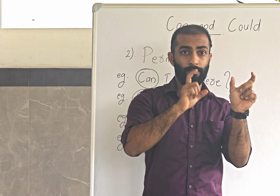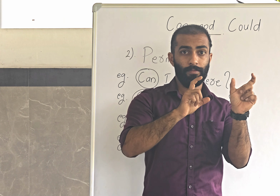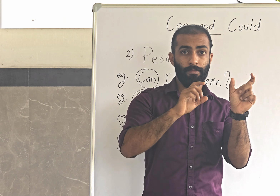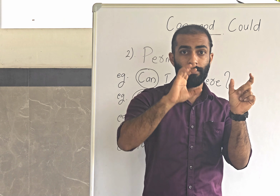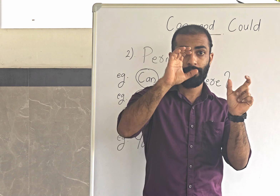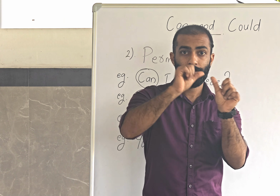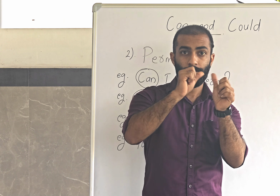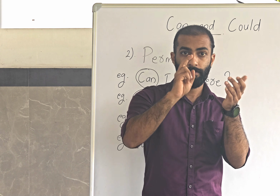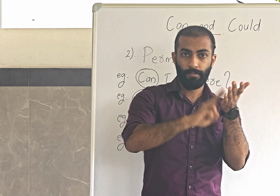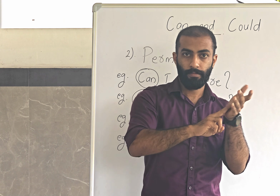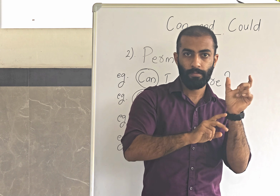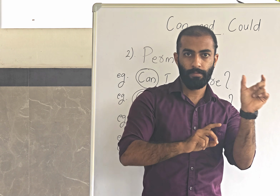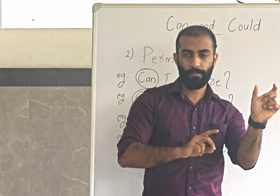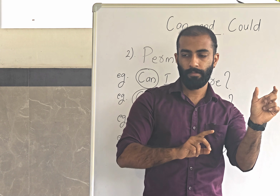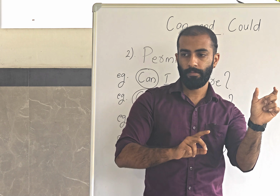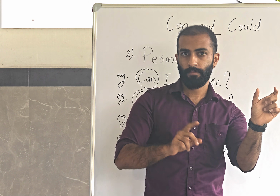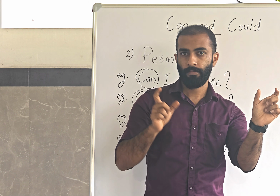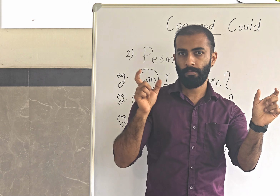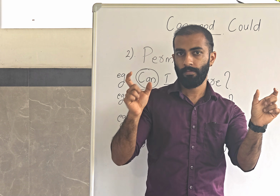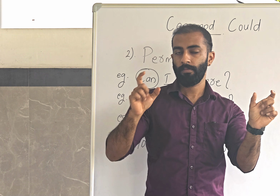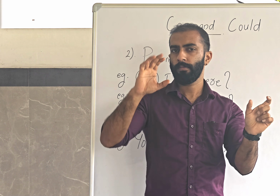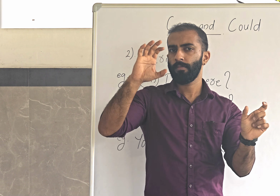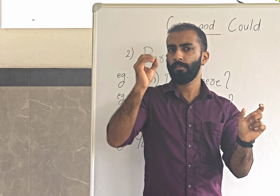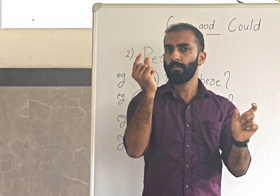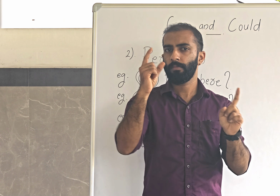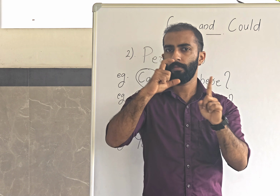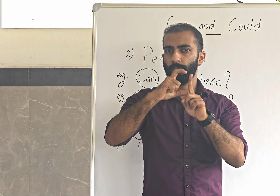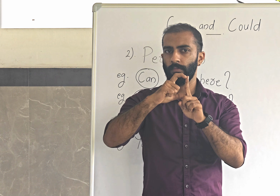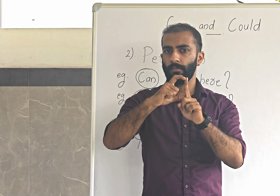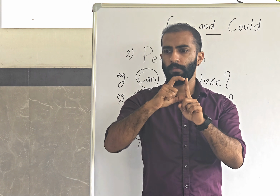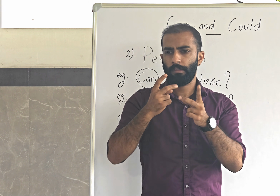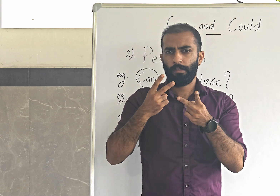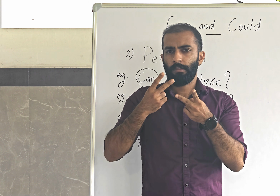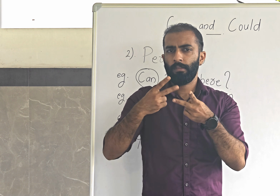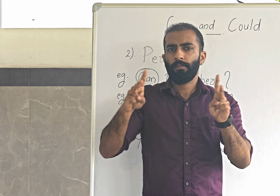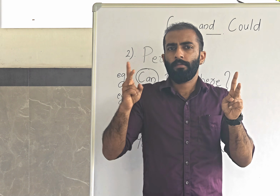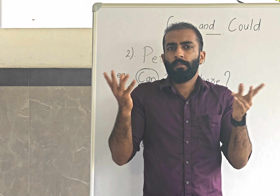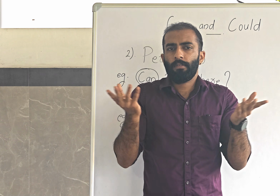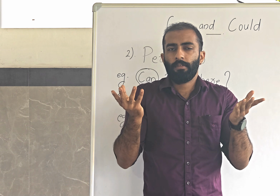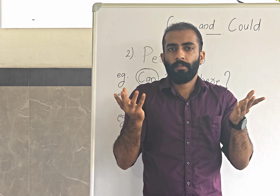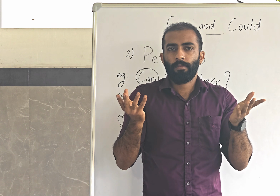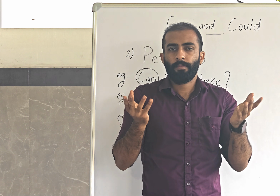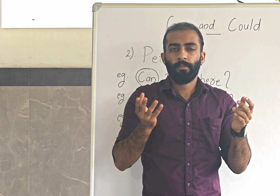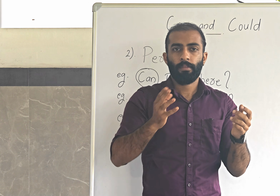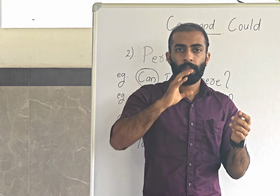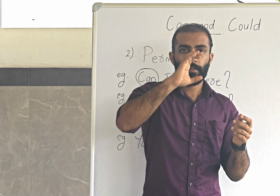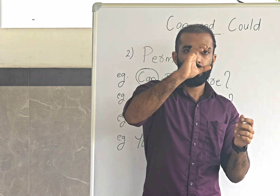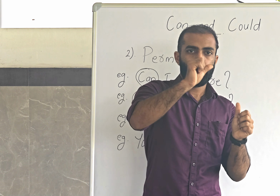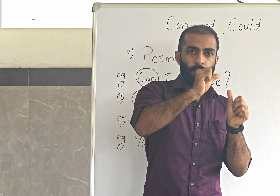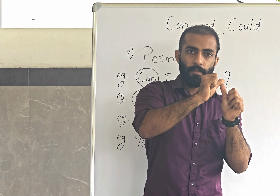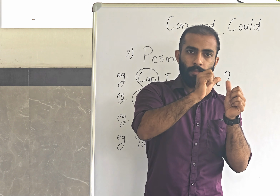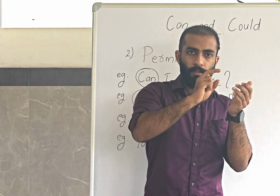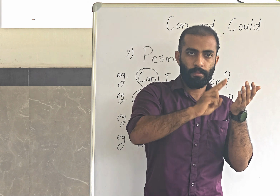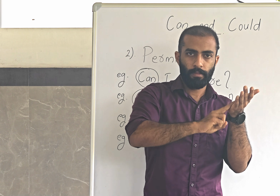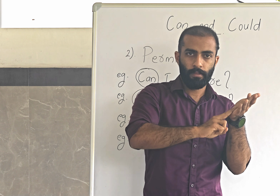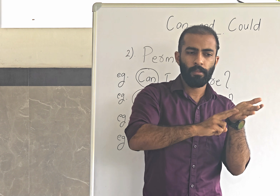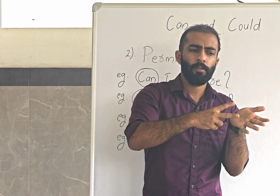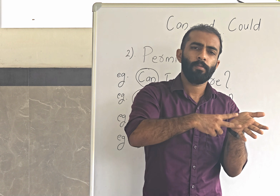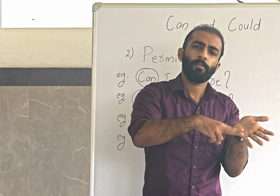ഇനി ഇതിനകത്ത് ക്യാൻ എന്ന് പറയുന്ന വാക്കും കുഡ് എന്ന് പറയുന്ന വാക്കും വ്യത്യാസപ്പെട്ടിരിക്കുന്നത് എങ്ങനെയാണ്? ഇവിടെ ക്യാൻ എന്നുള്ളത്